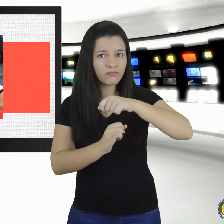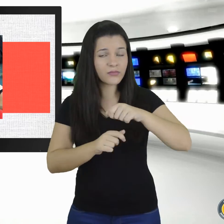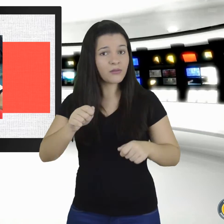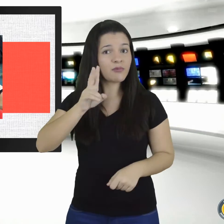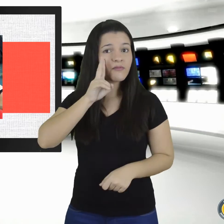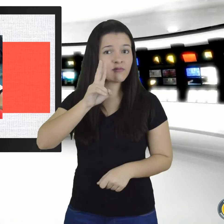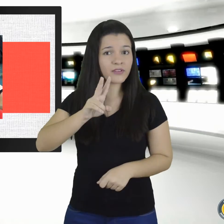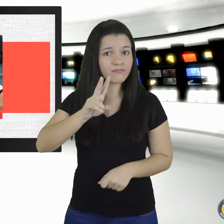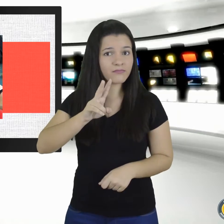site